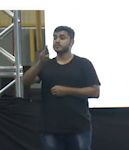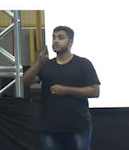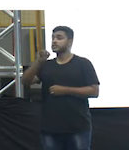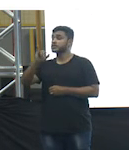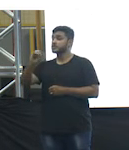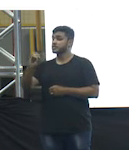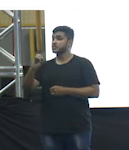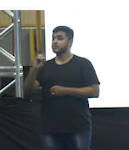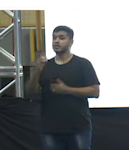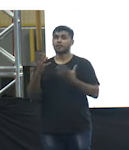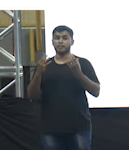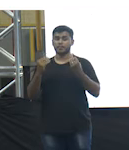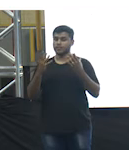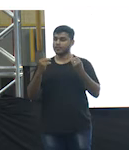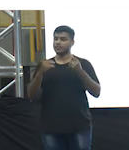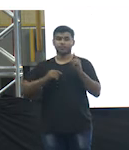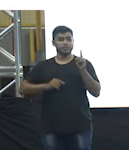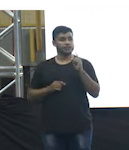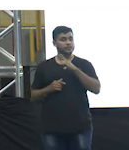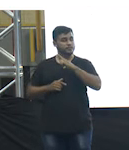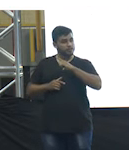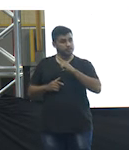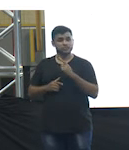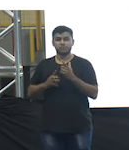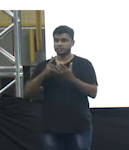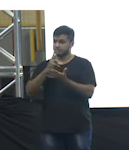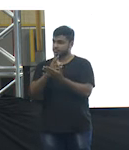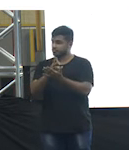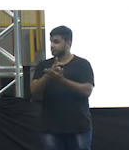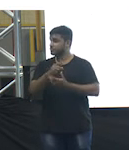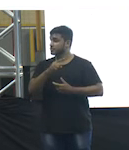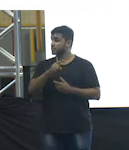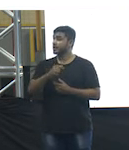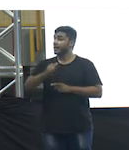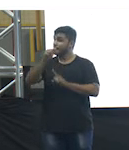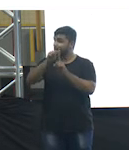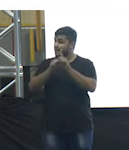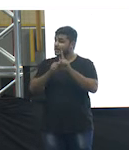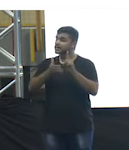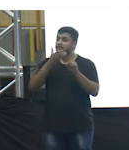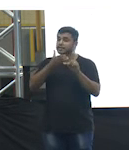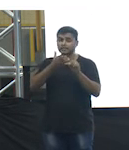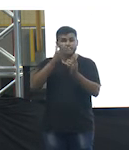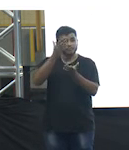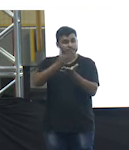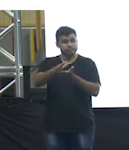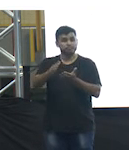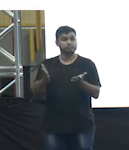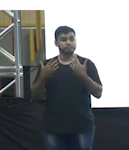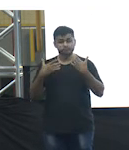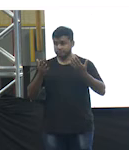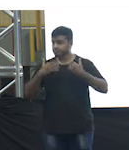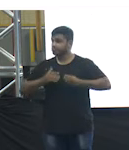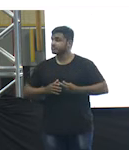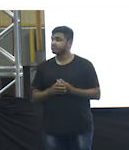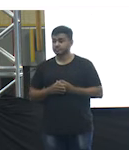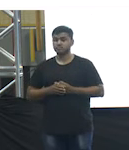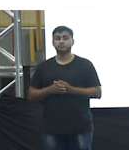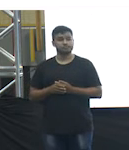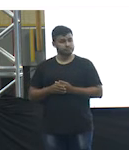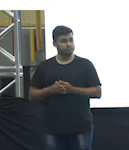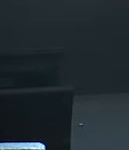mês de alta estação. Ali é a estação o ano todo. Mas em dezembro começa a alta estação de verão. Tá? Ou